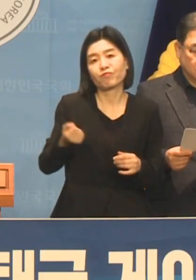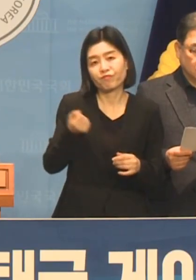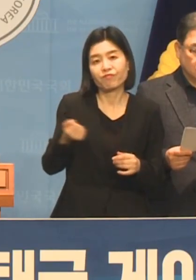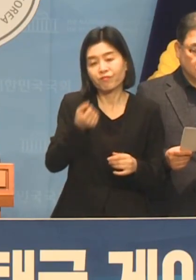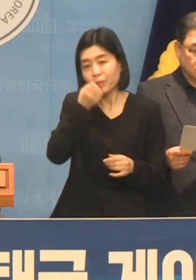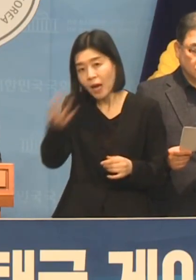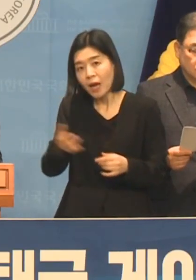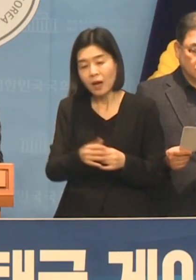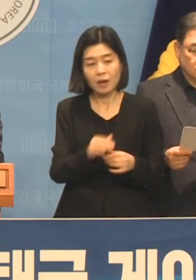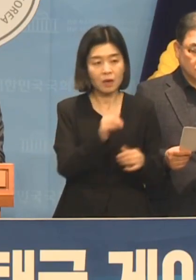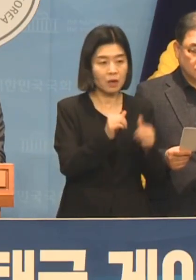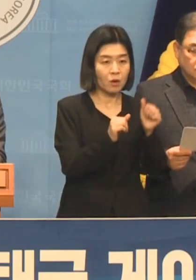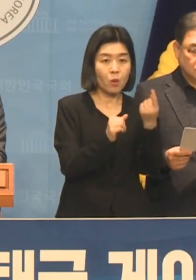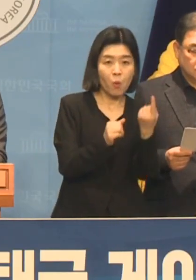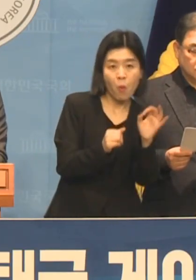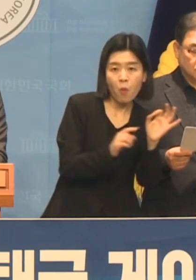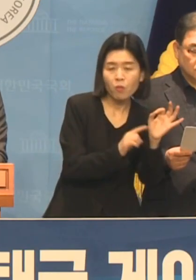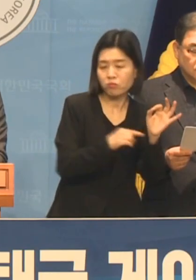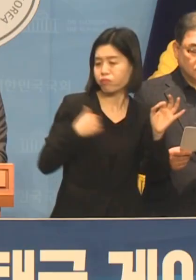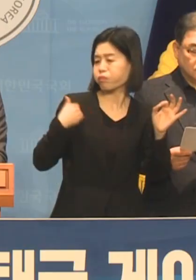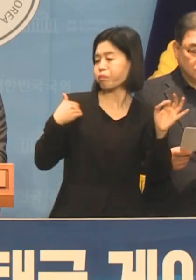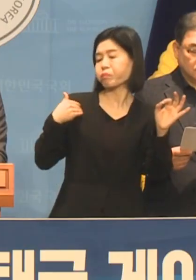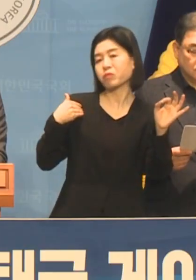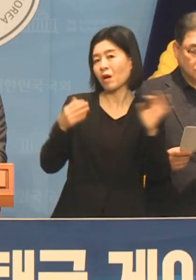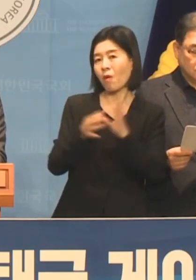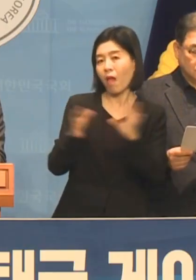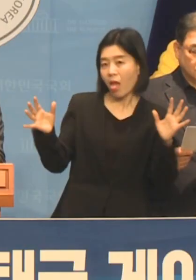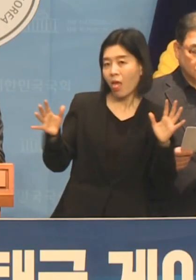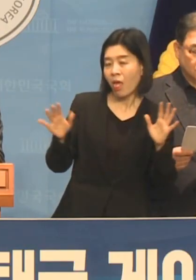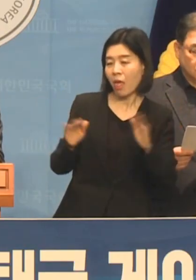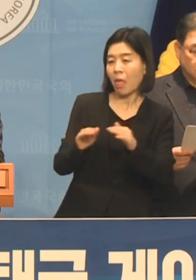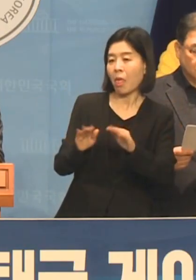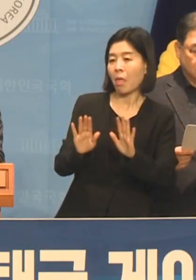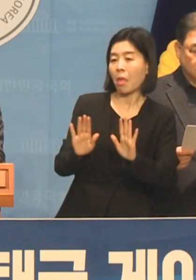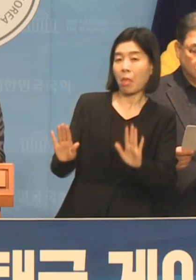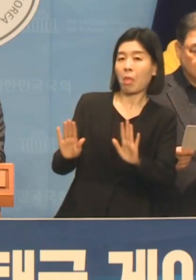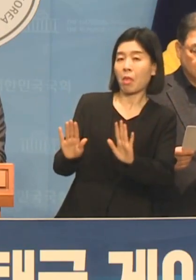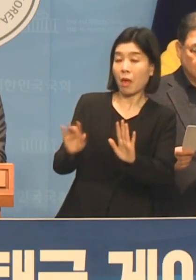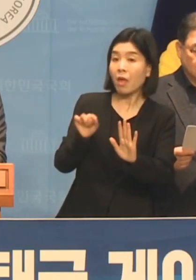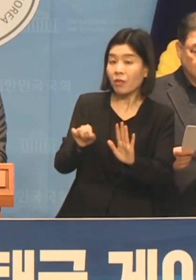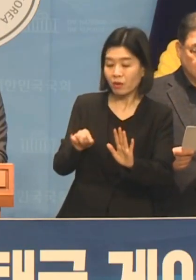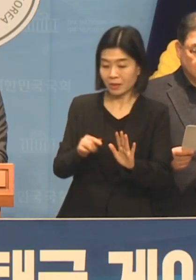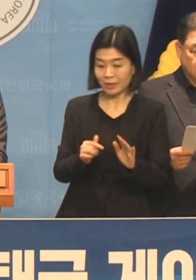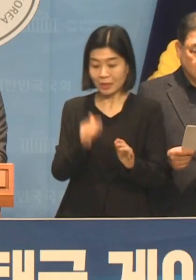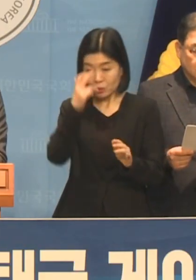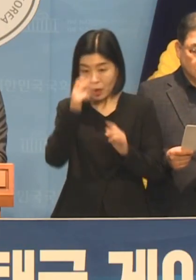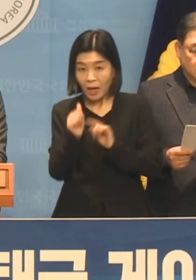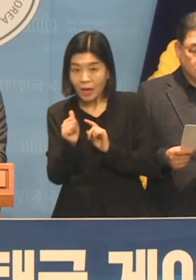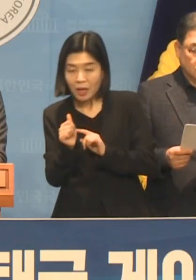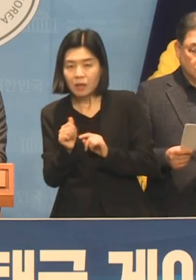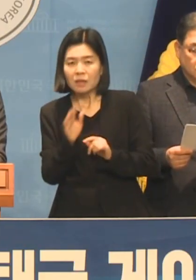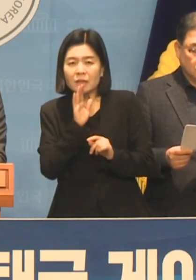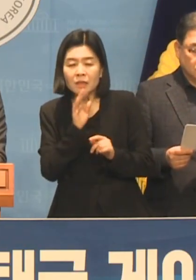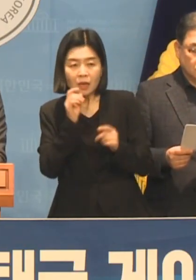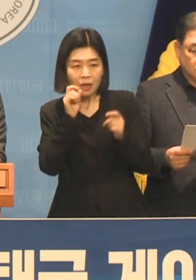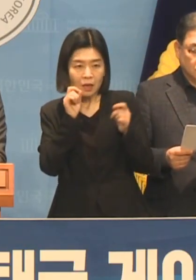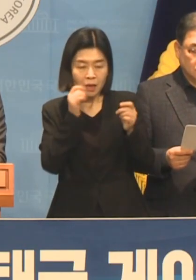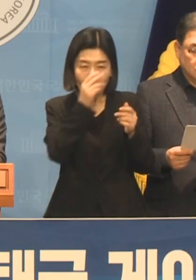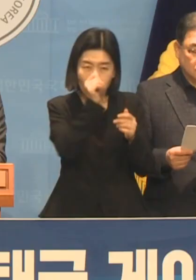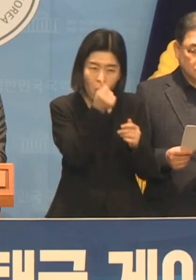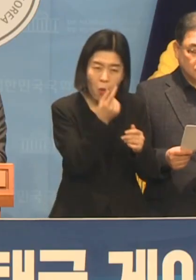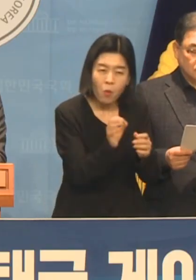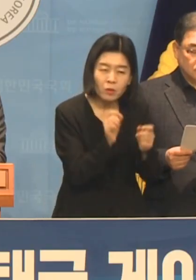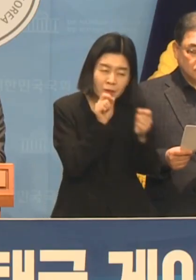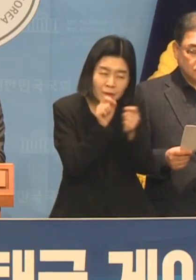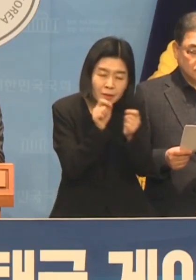홍 시장이 잘 모르는 사람, 관련 없는 사람이라고 선을 그었던 이들이 실제로는 홍 시장의 최고위급